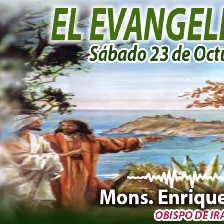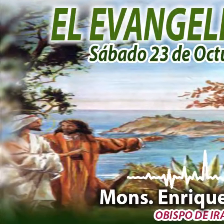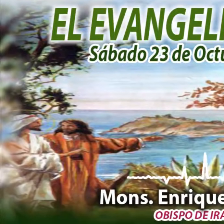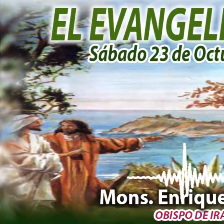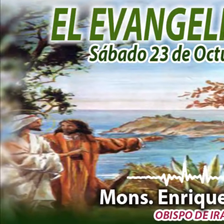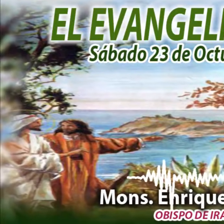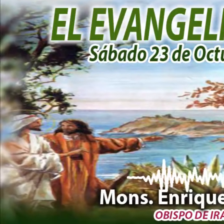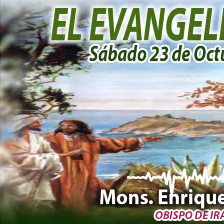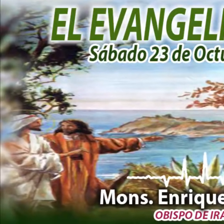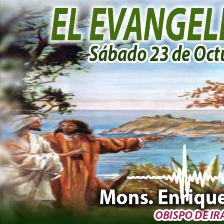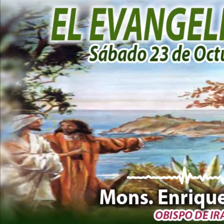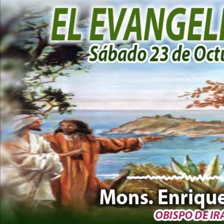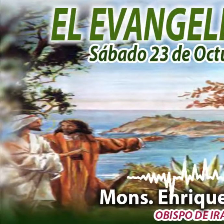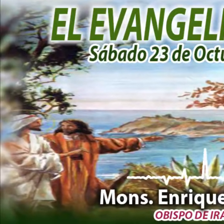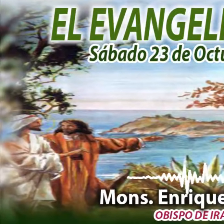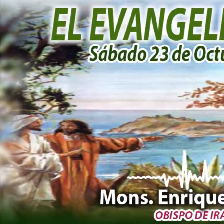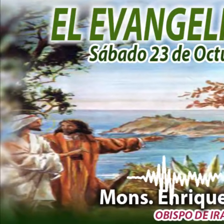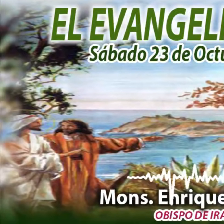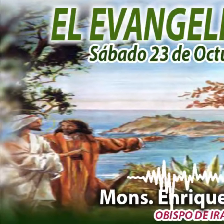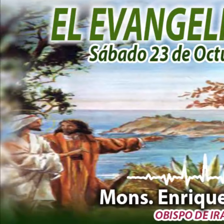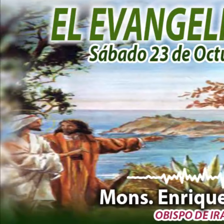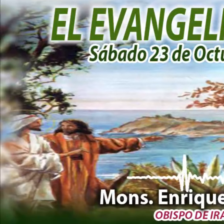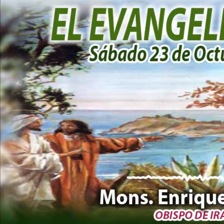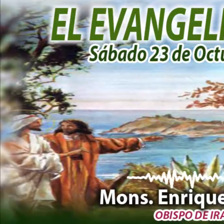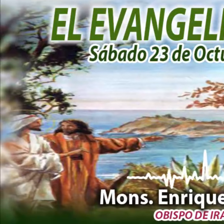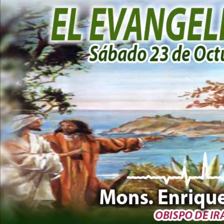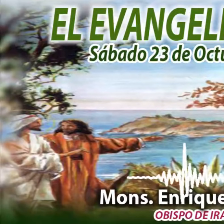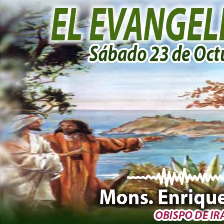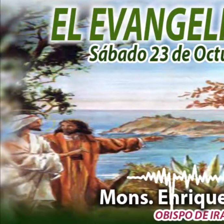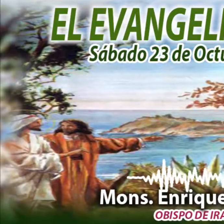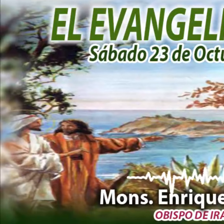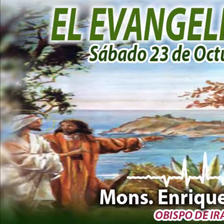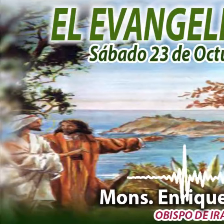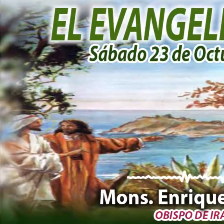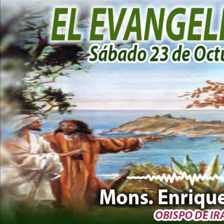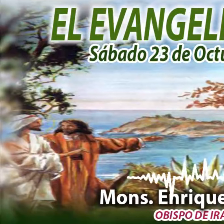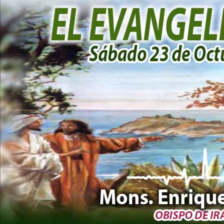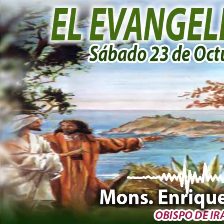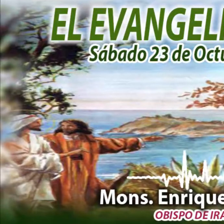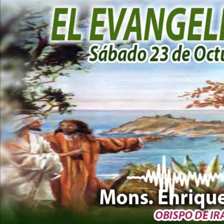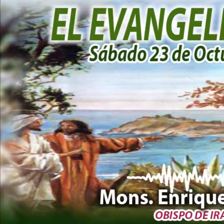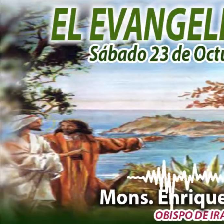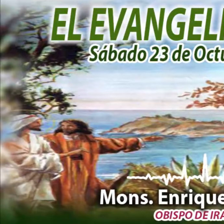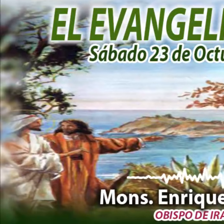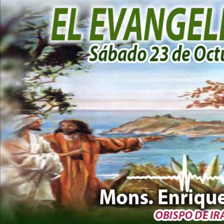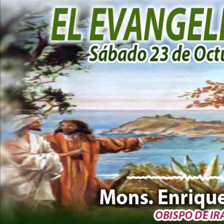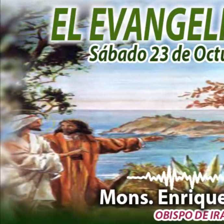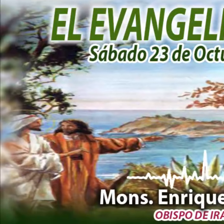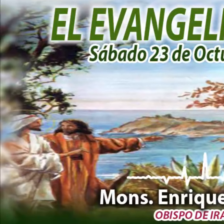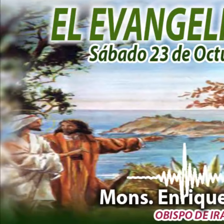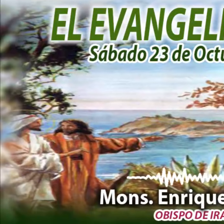El Evangelio del Día, en voz de Monseñor Enrique Díaz, a través de Radio María, voz